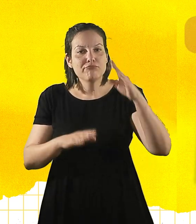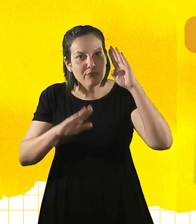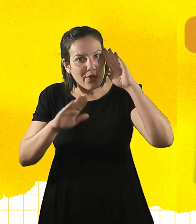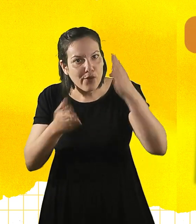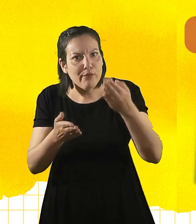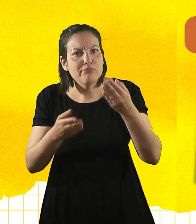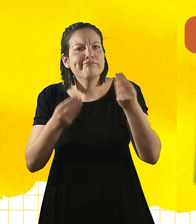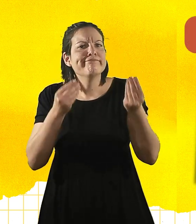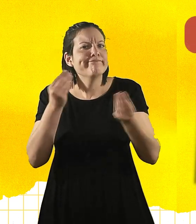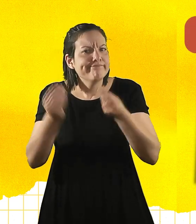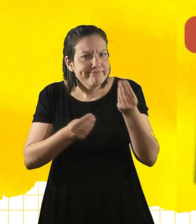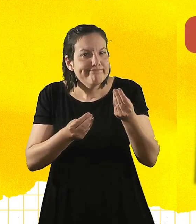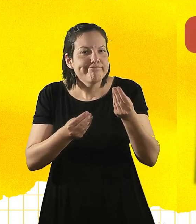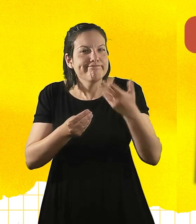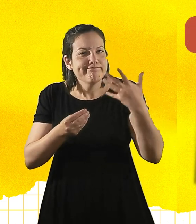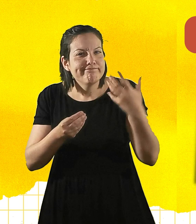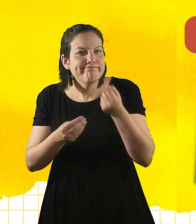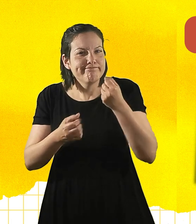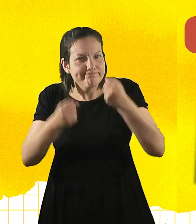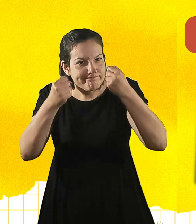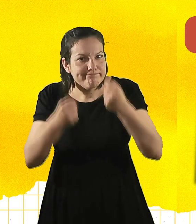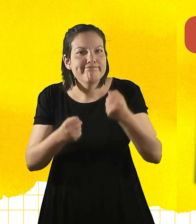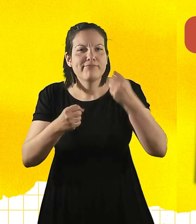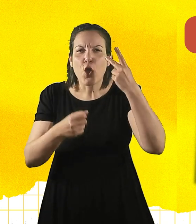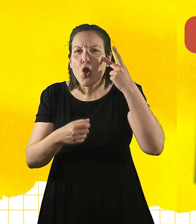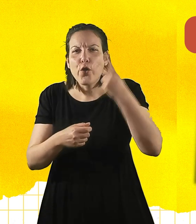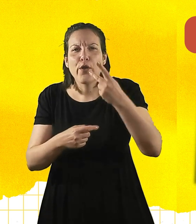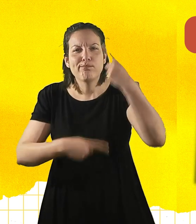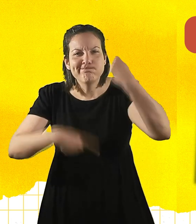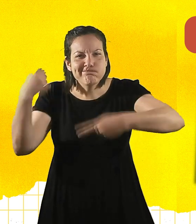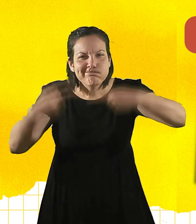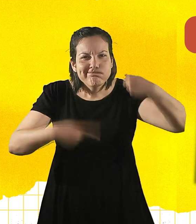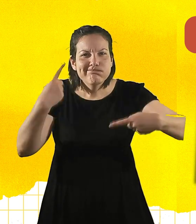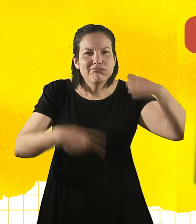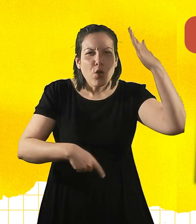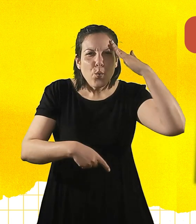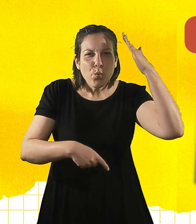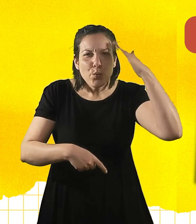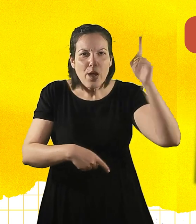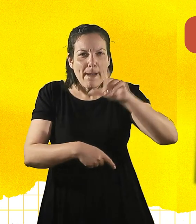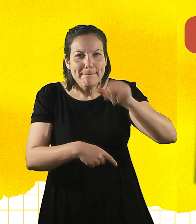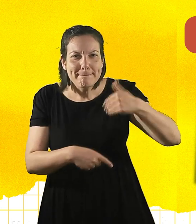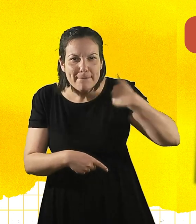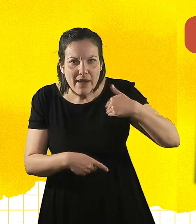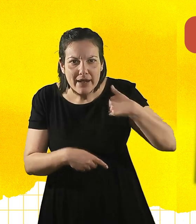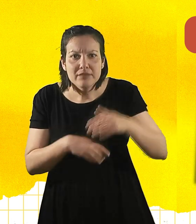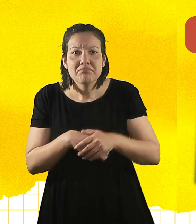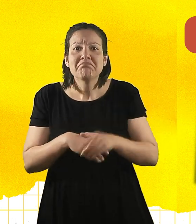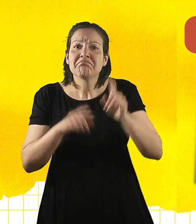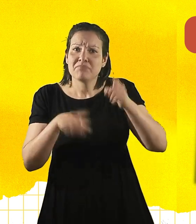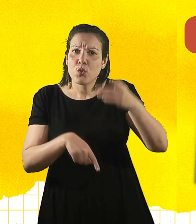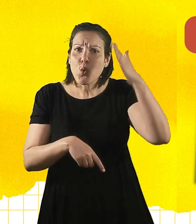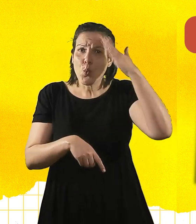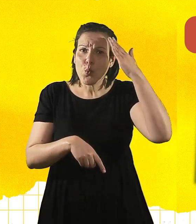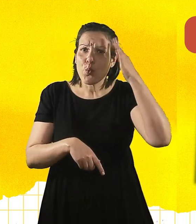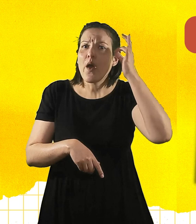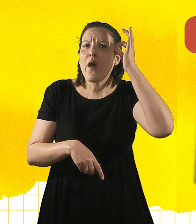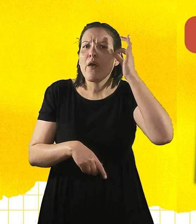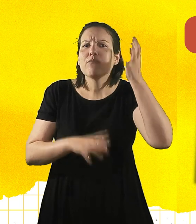busca afianzar el reconocimiento de la diversidad cultural en nuestro país y a la cultura afro como un modo de lucha